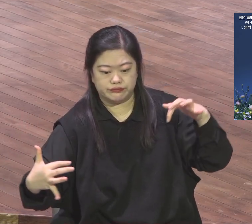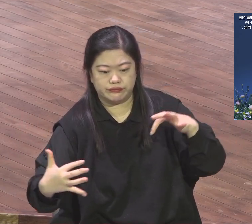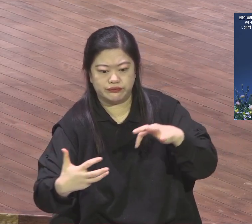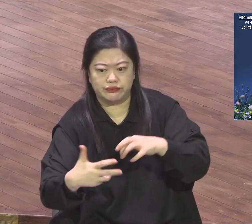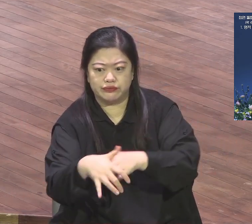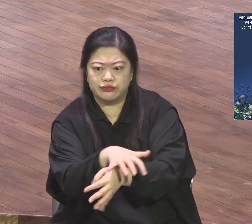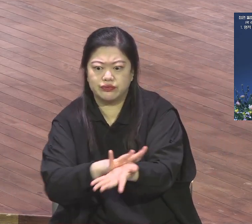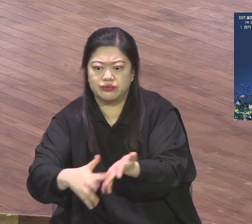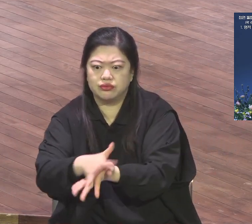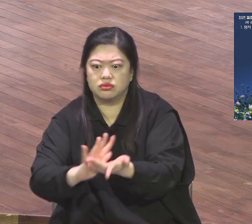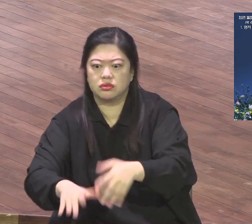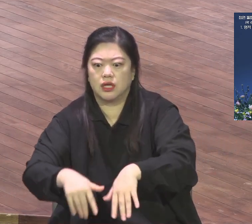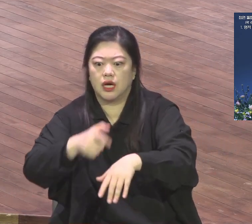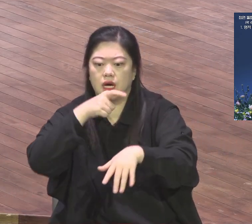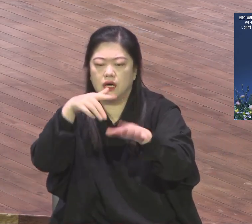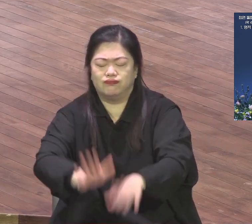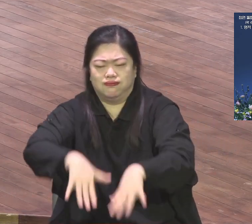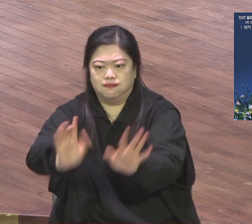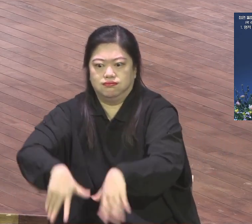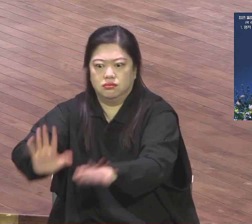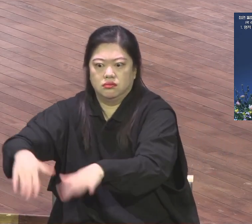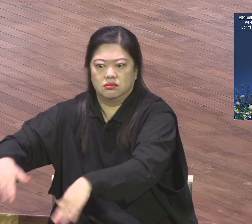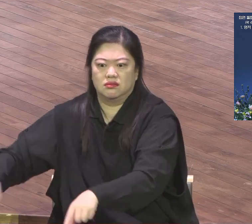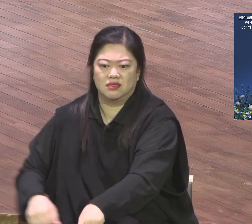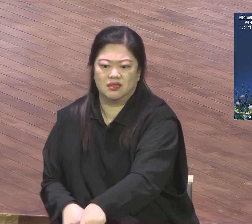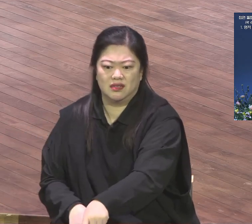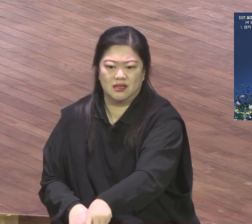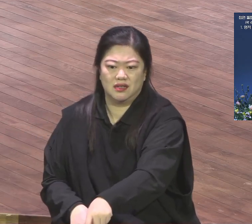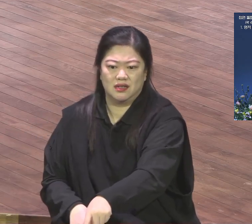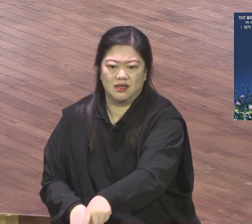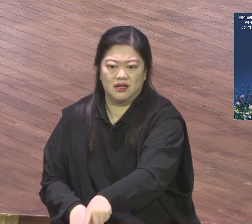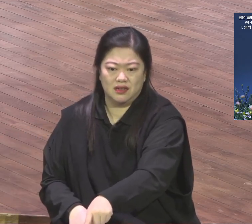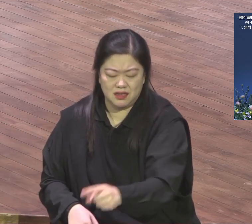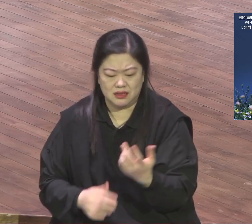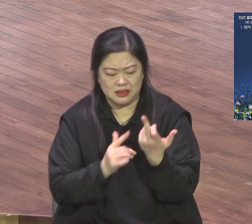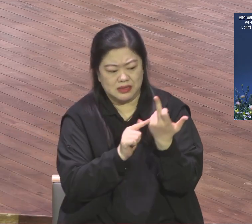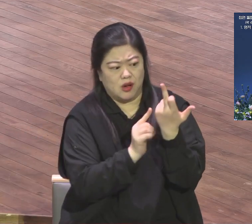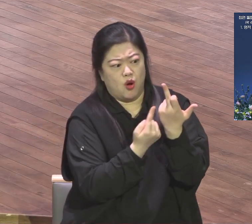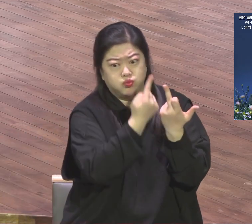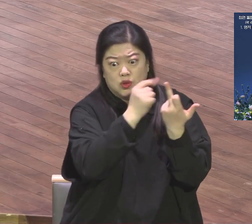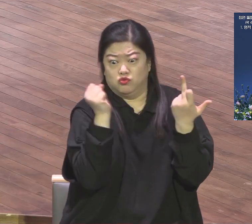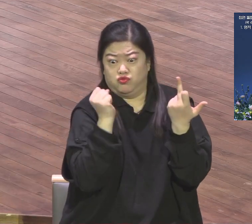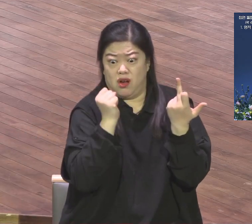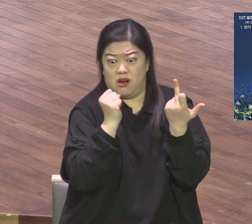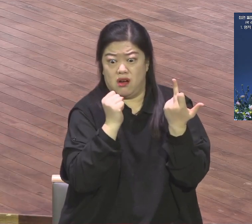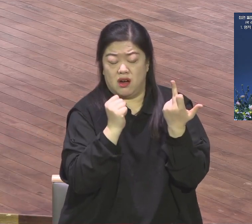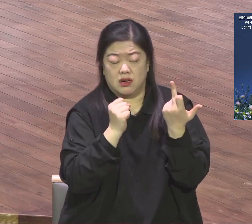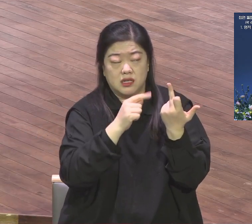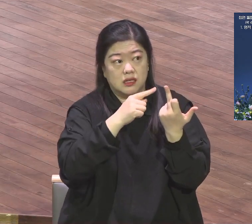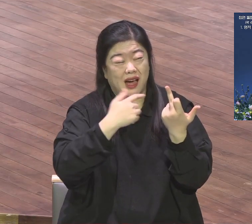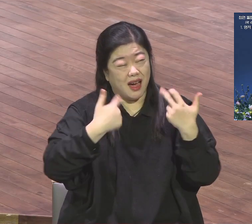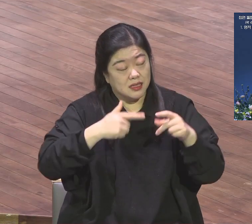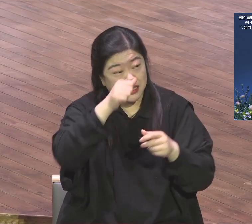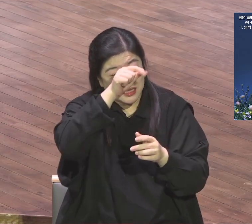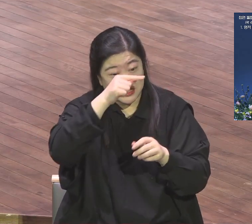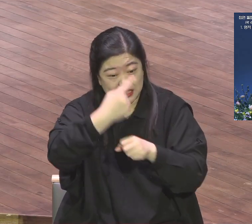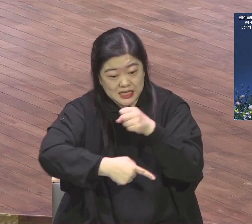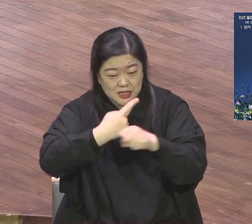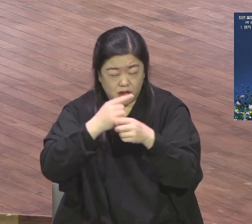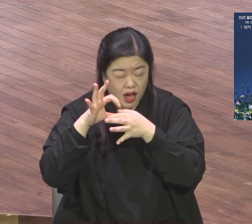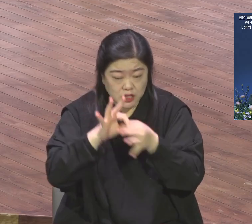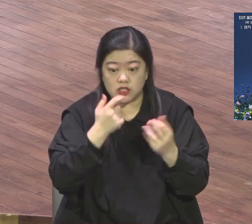그러면 차가운 물이 내려오는데 갈릴리는 따뜻한 이 호수의 따뜻한 이 공기하고 충돌하니까 돌풍이 수시로 일어난다는